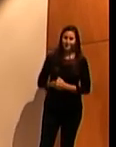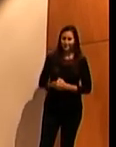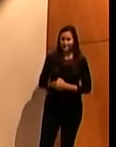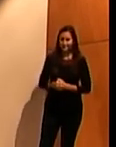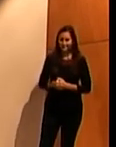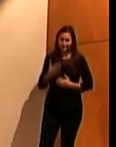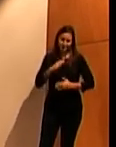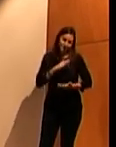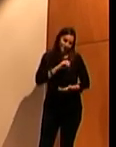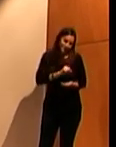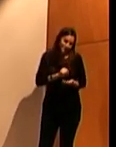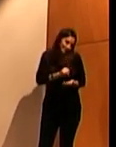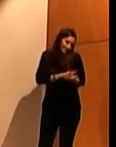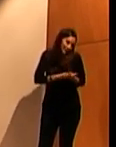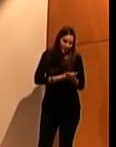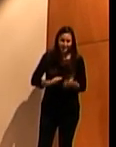Donc on s'en excuse.